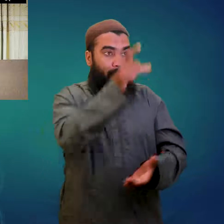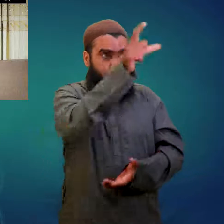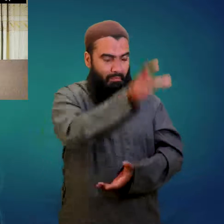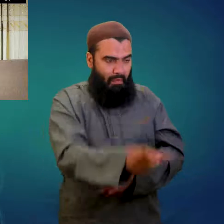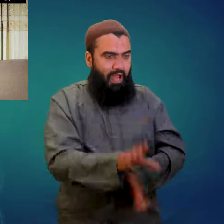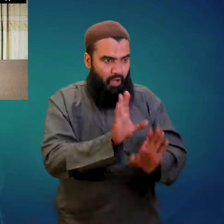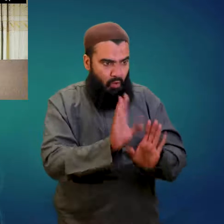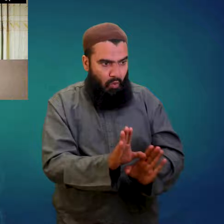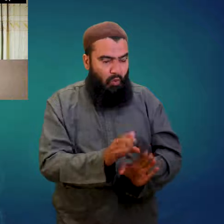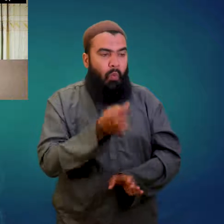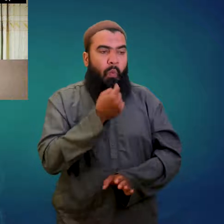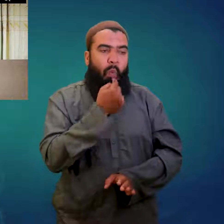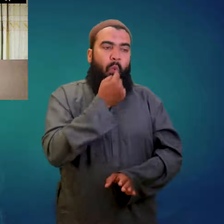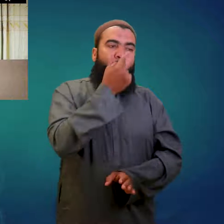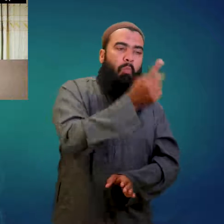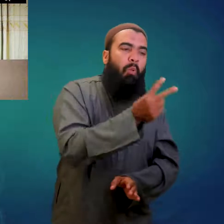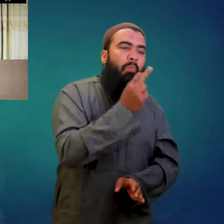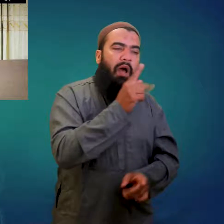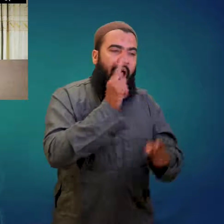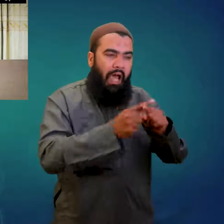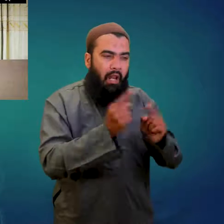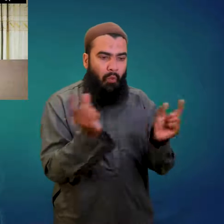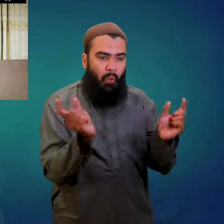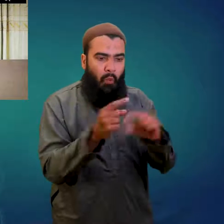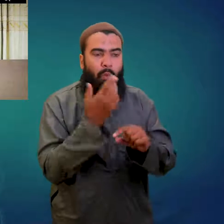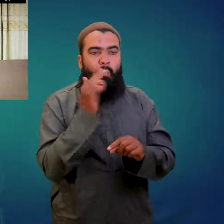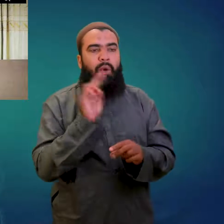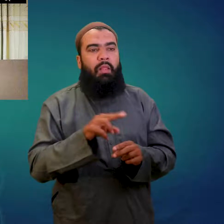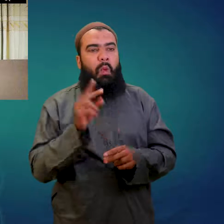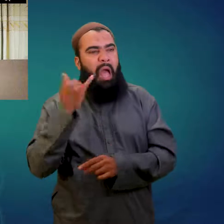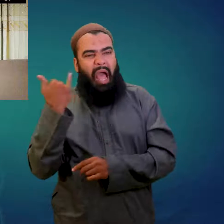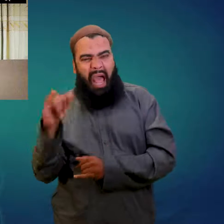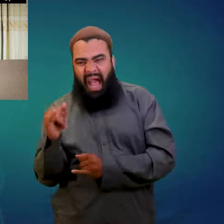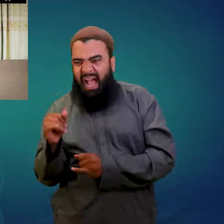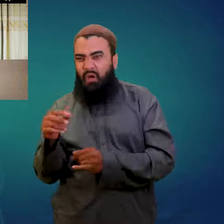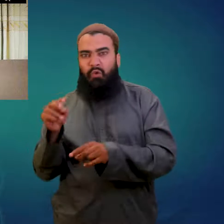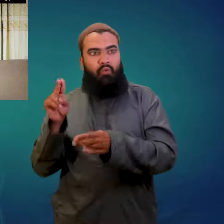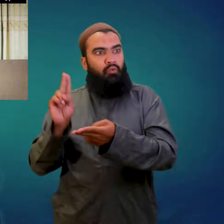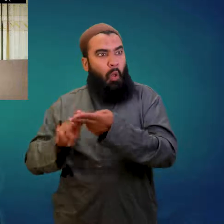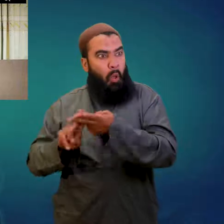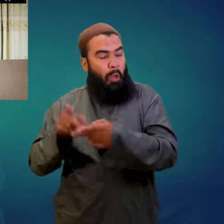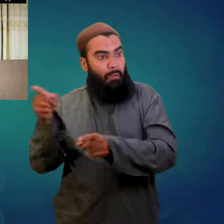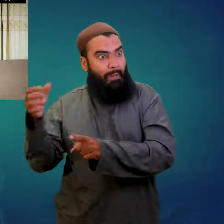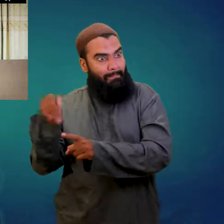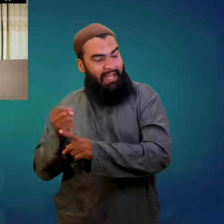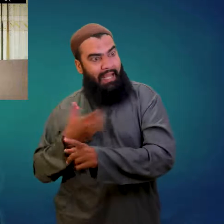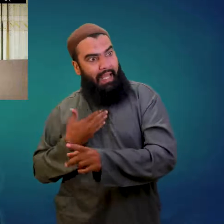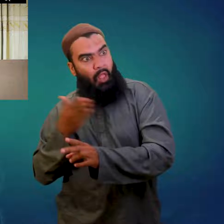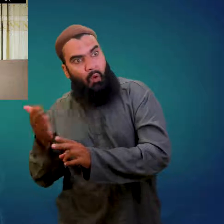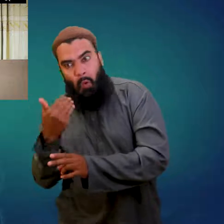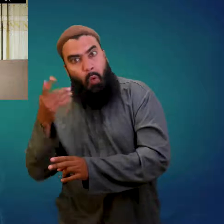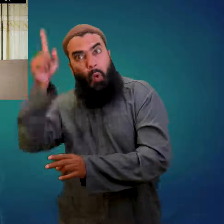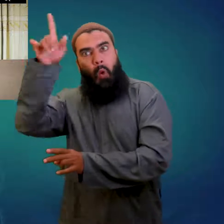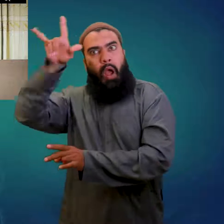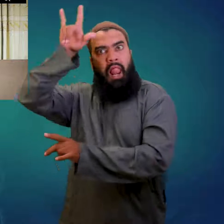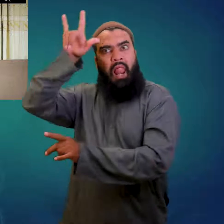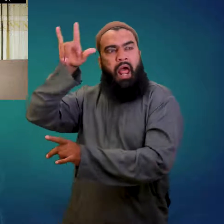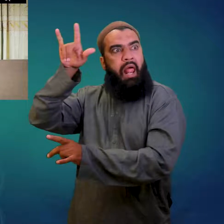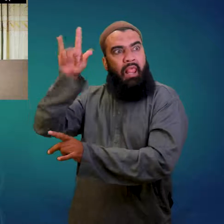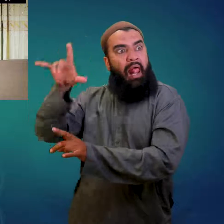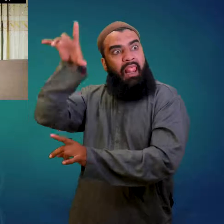کو ممانعت کی جا رہی ہے کہ وہ ایسے لوگوں کو اپنا دوست نہ بنائے جن پر اللہ کا غضب